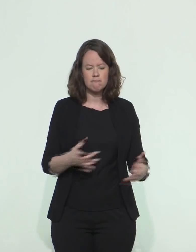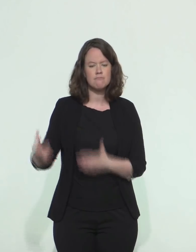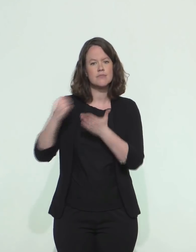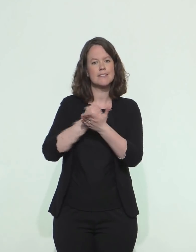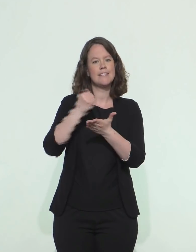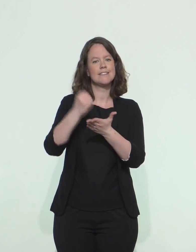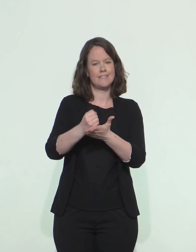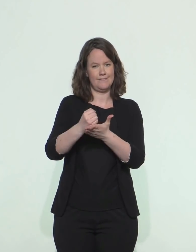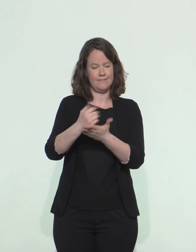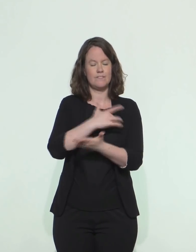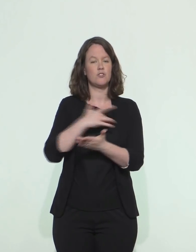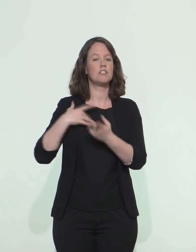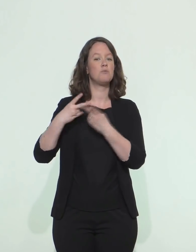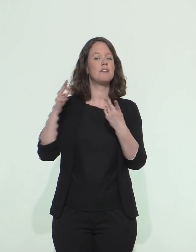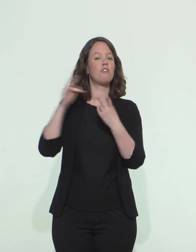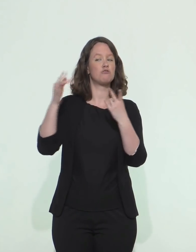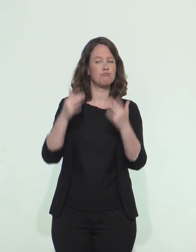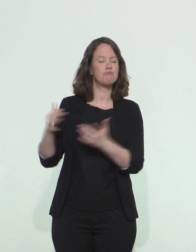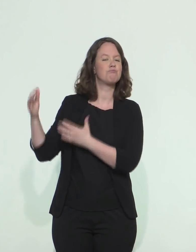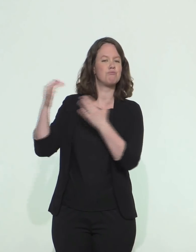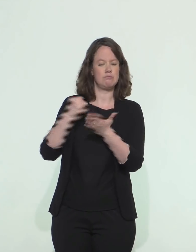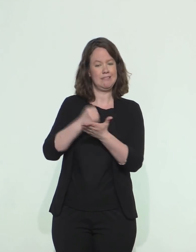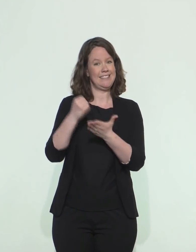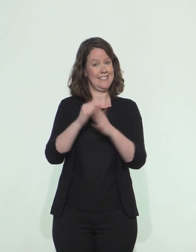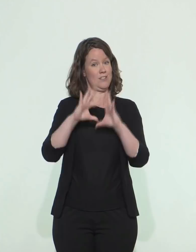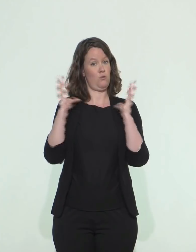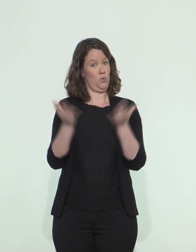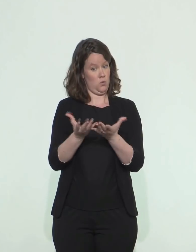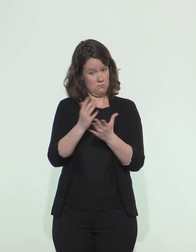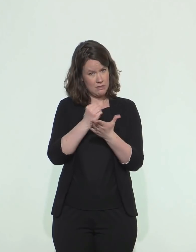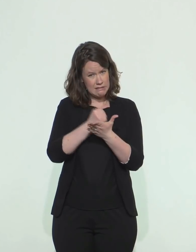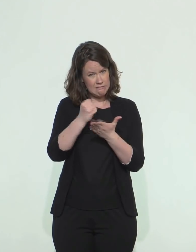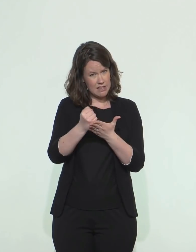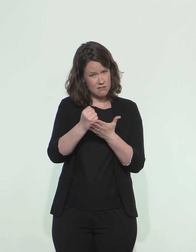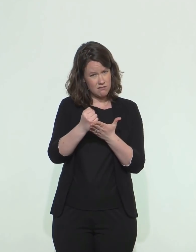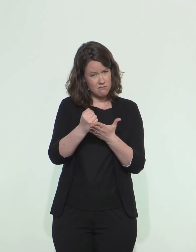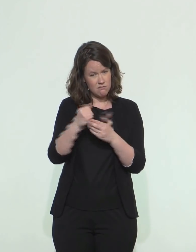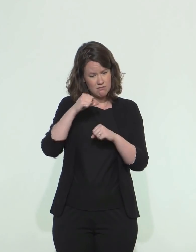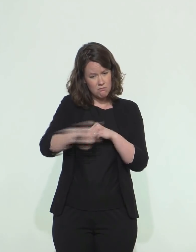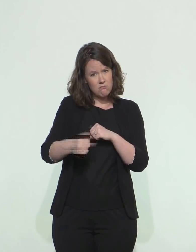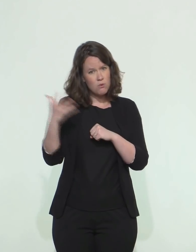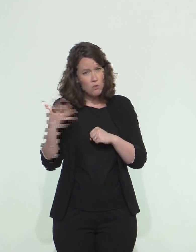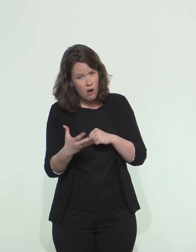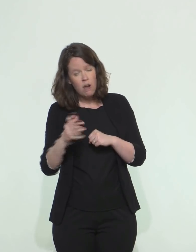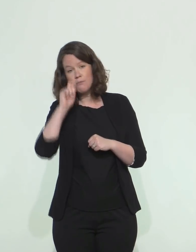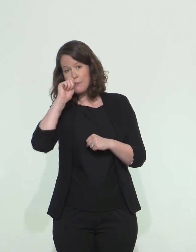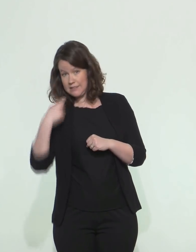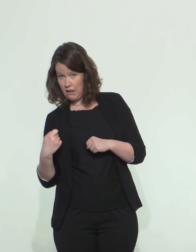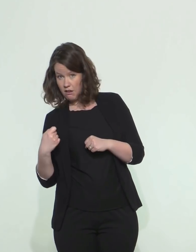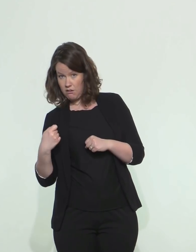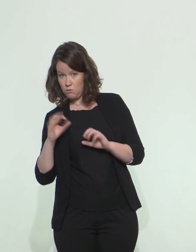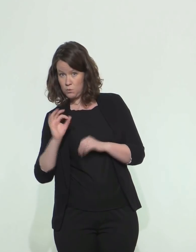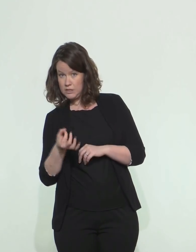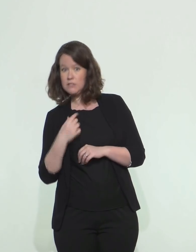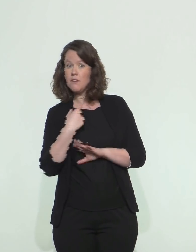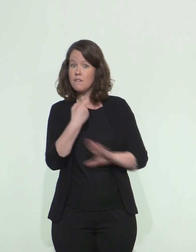Dans le point épidémiologique hebdomadaire de Santé publique France, la comptabilité des tests PCR inclut-elle des tests effectués en laboratoire